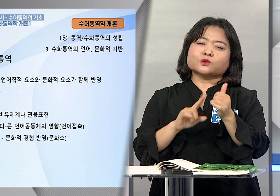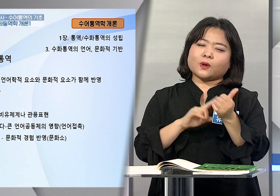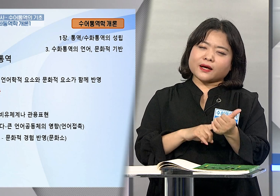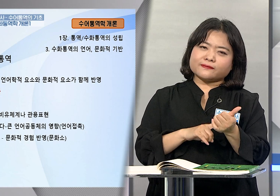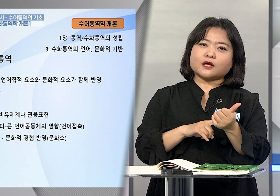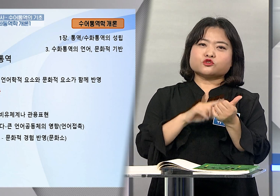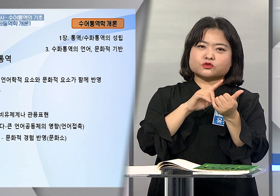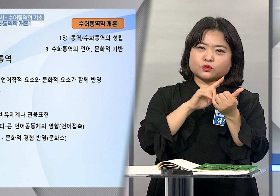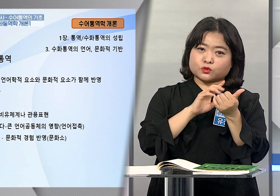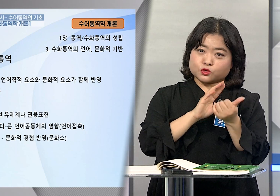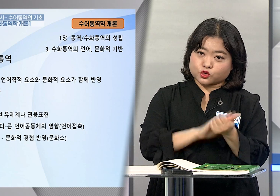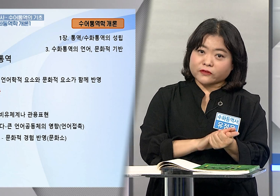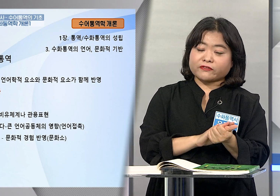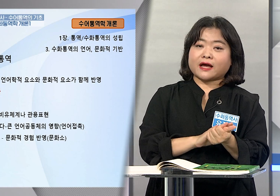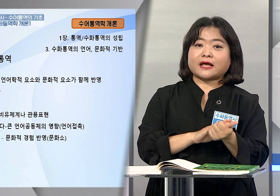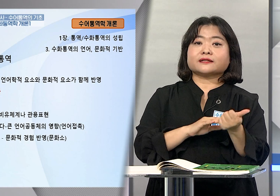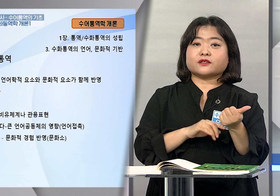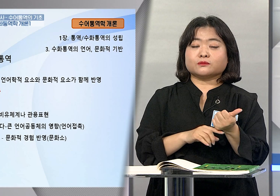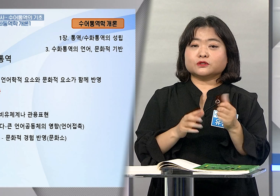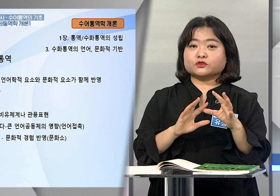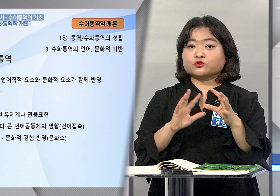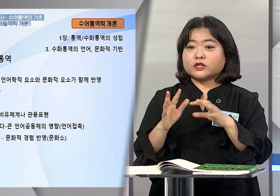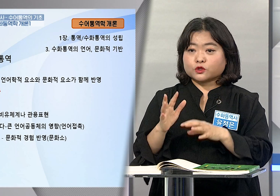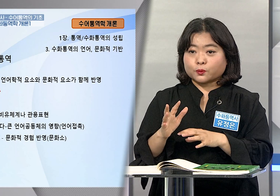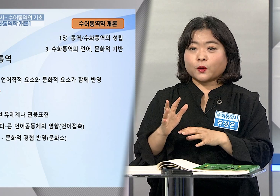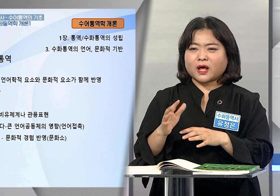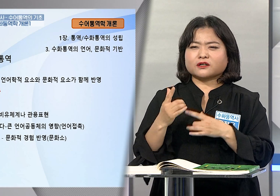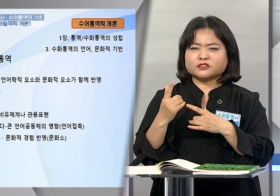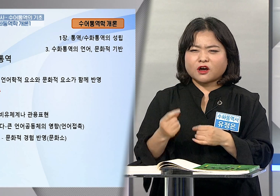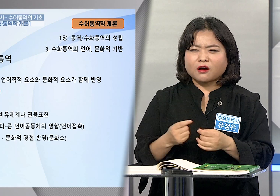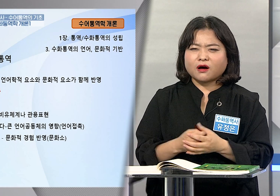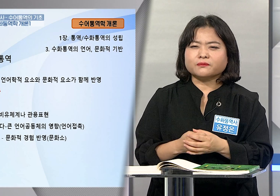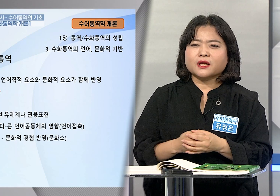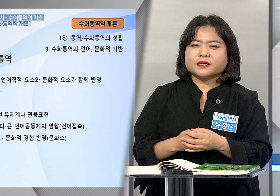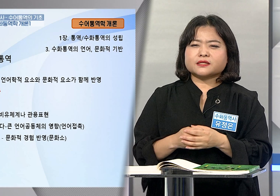그래서 돌아간다, 죽었다라는 개념을 우리가 우회적으로